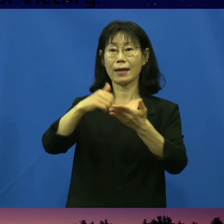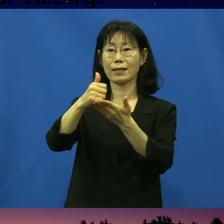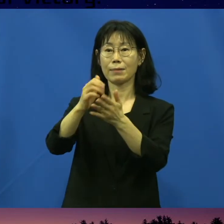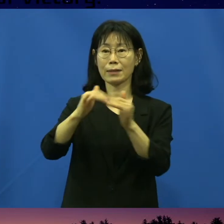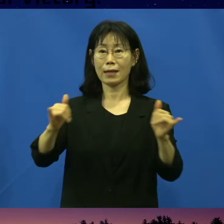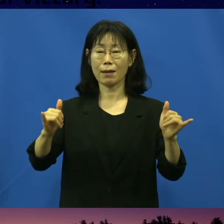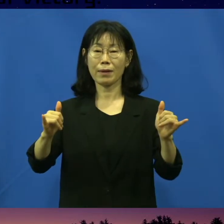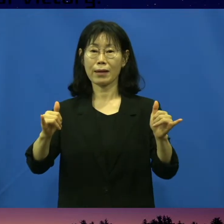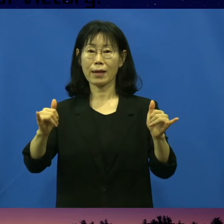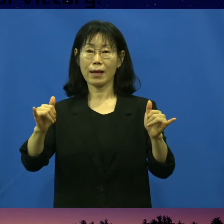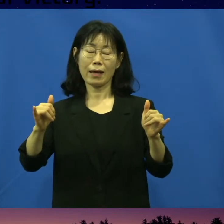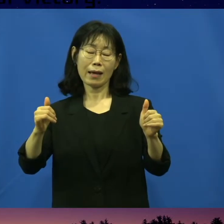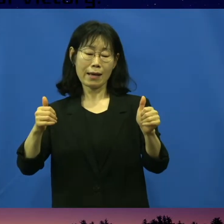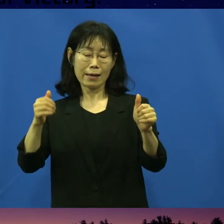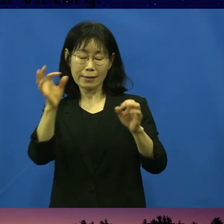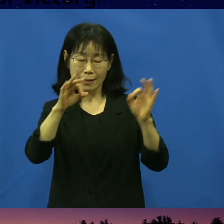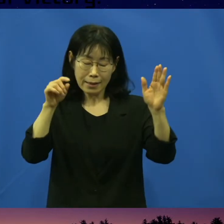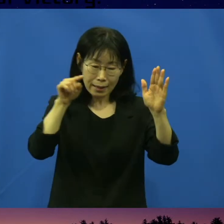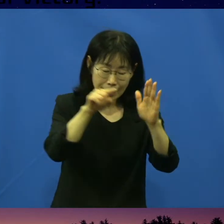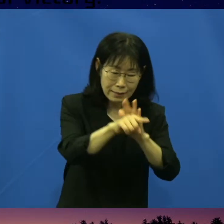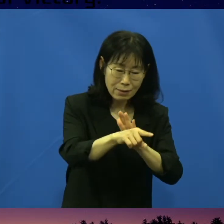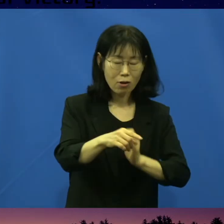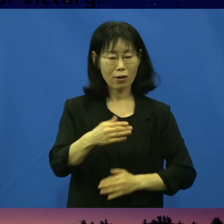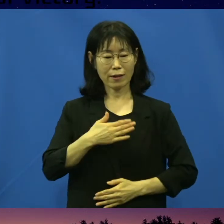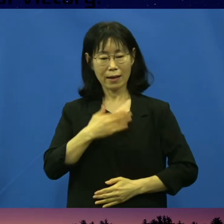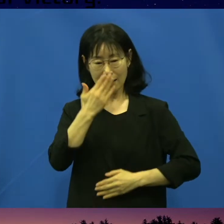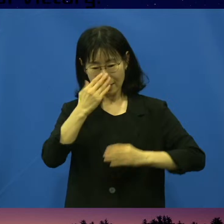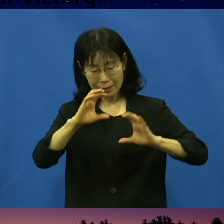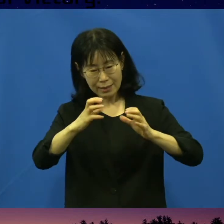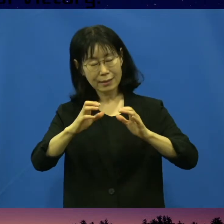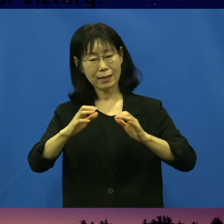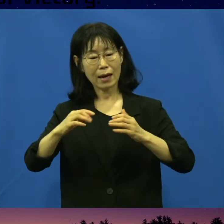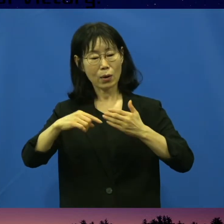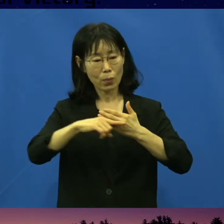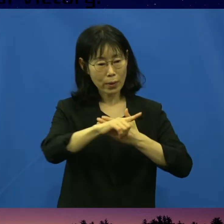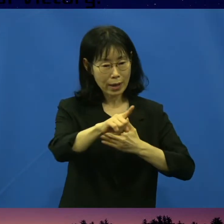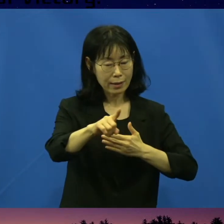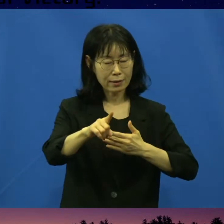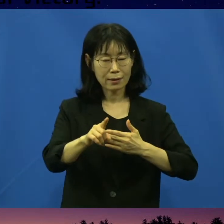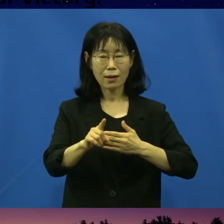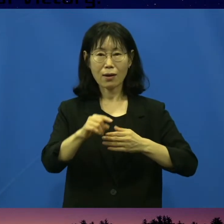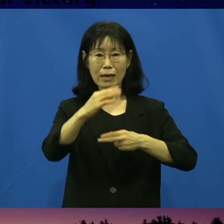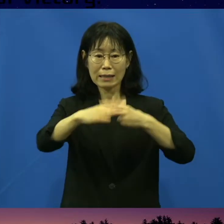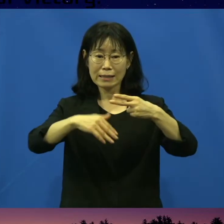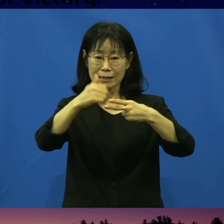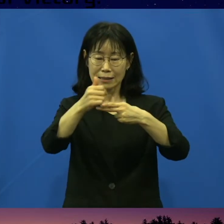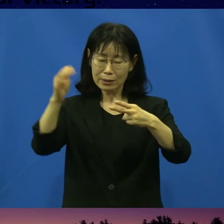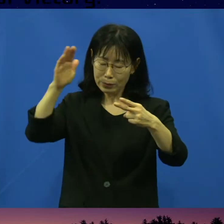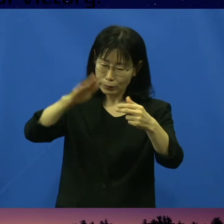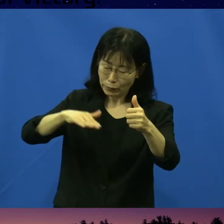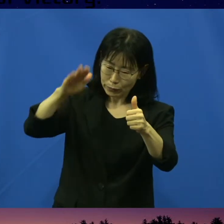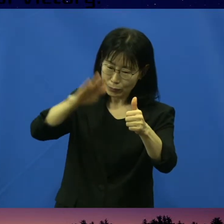내가 이제 이스라엘 외에는 온 천하에 신이 없는 줄을 아나이다. 청하건대